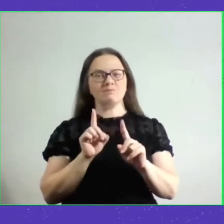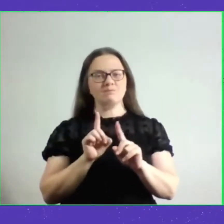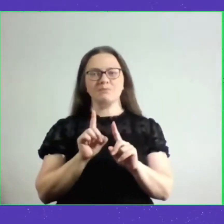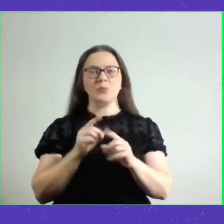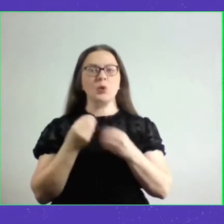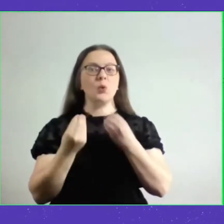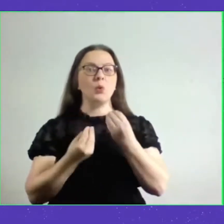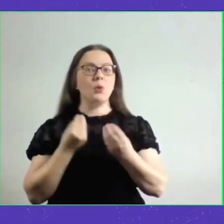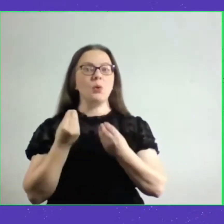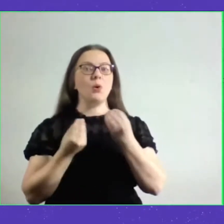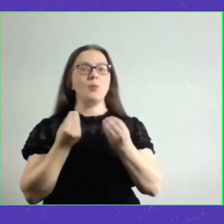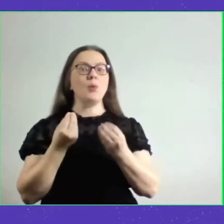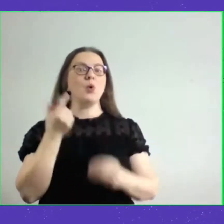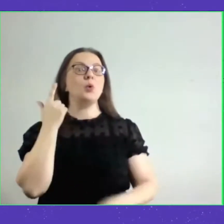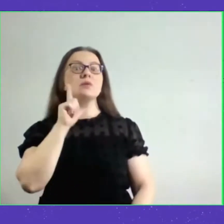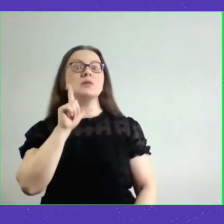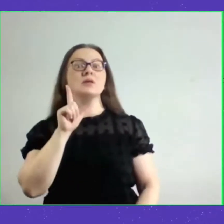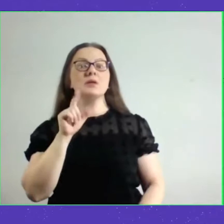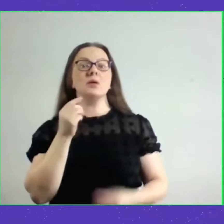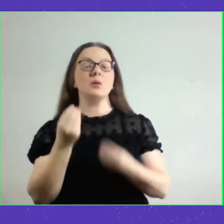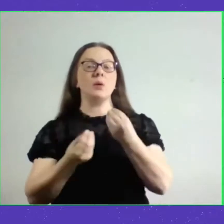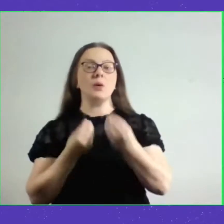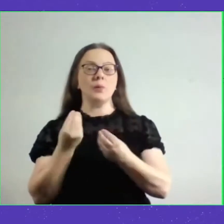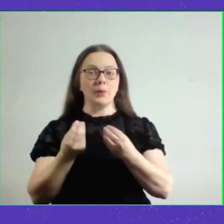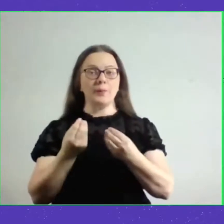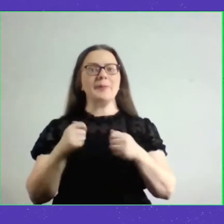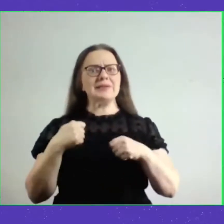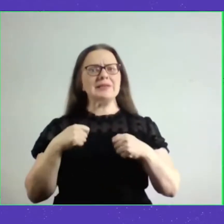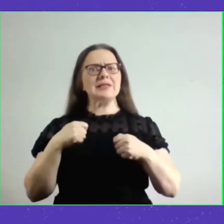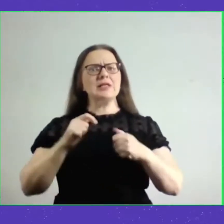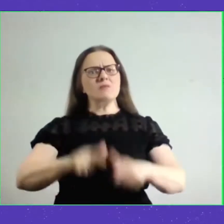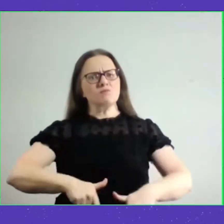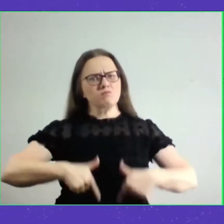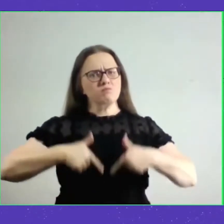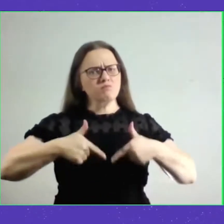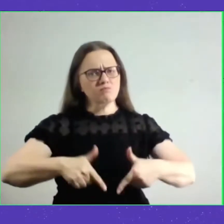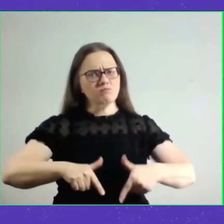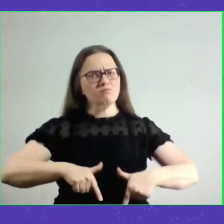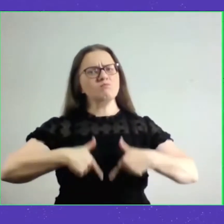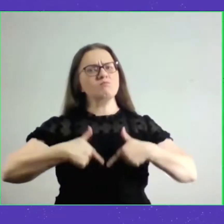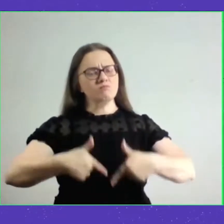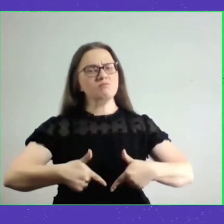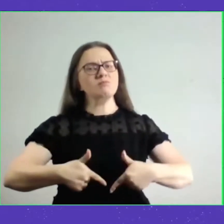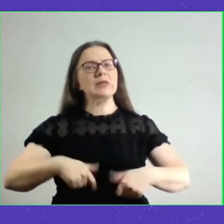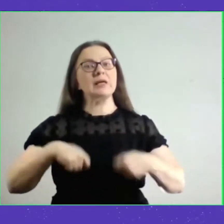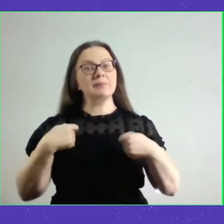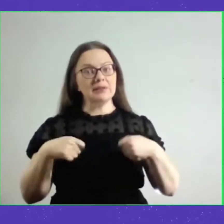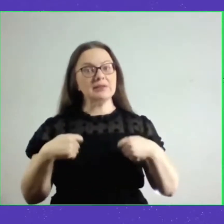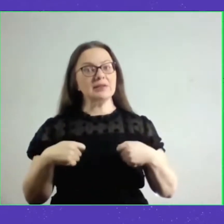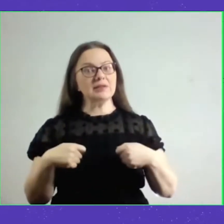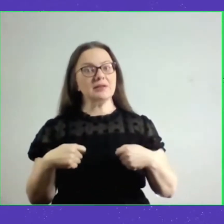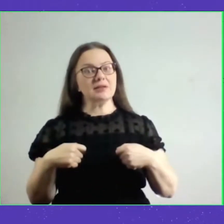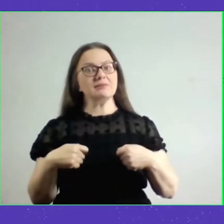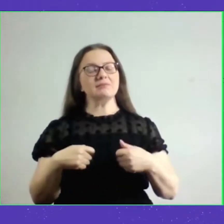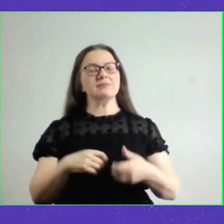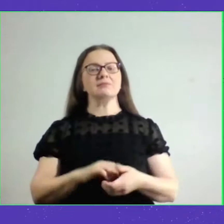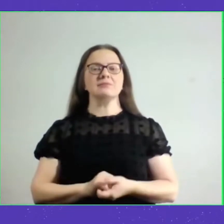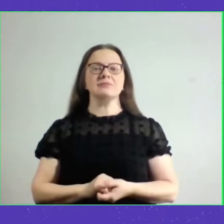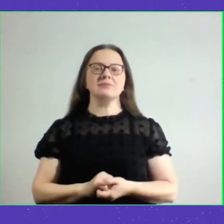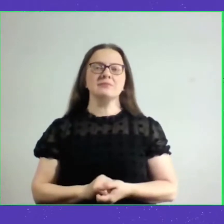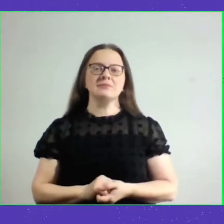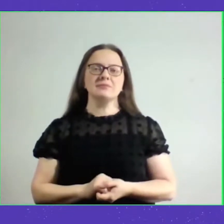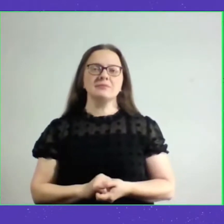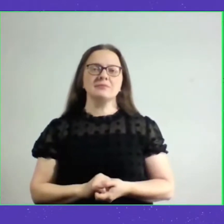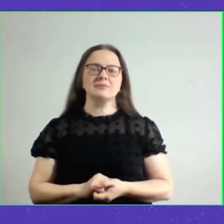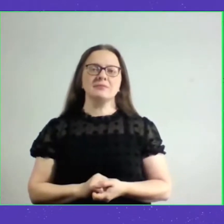Nós precisamos batalhar por ela, precisamos pagar um preço por ela. É isso que nós